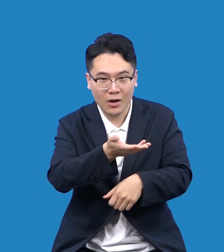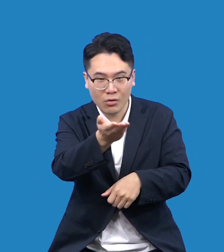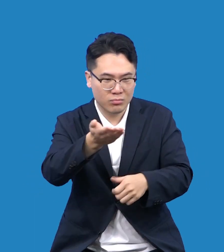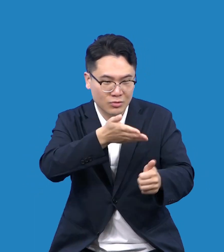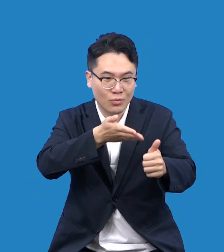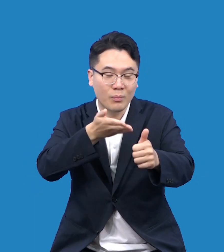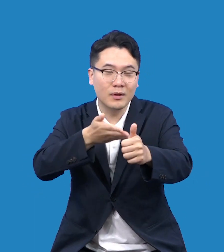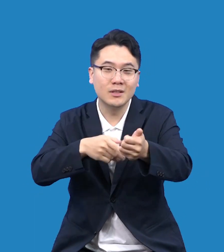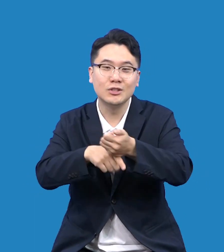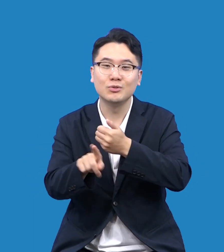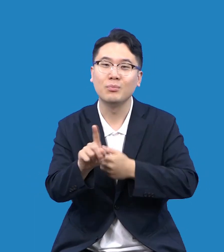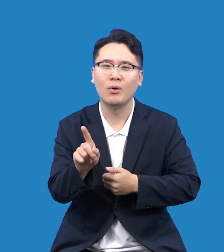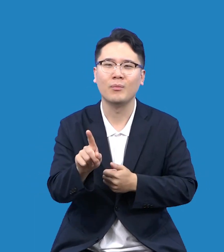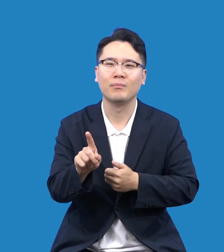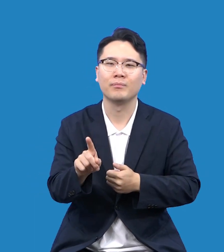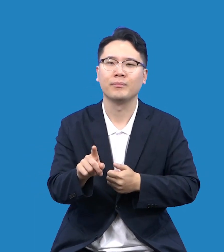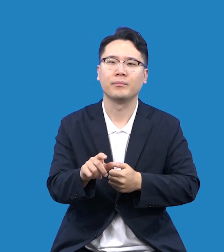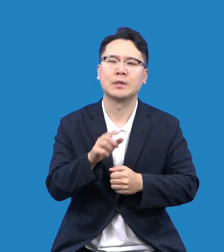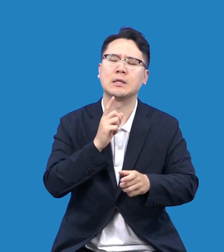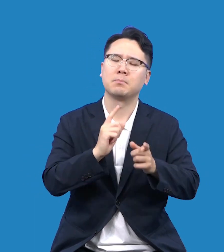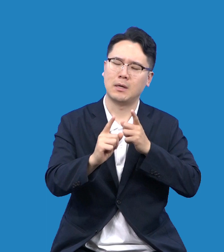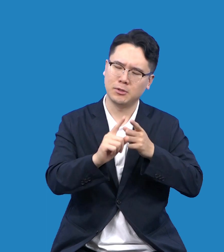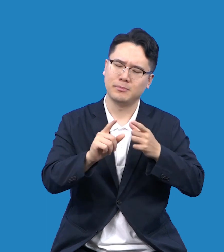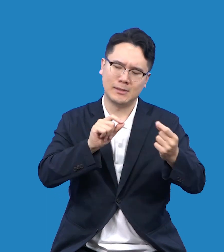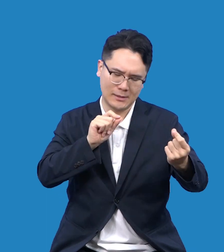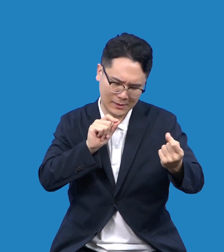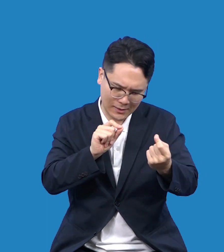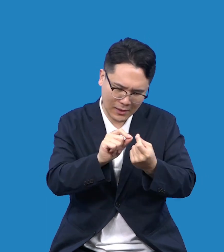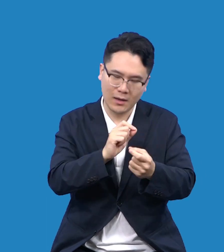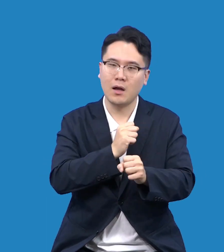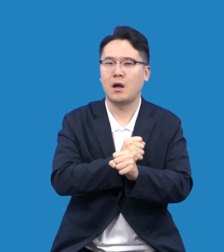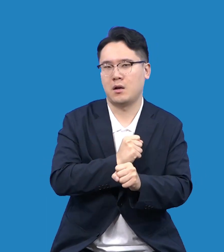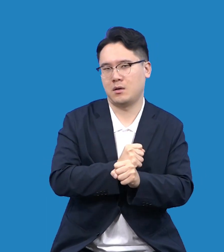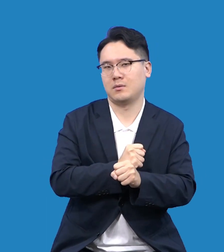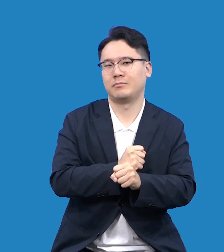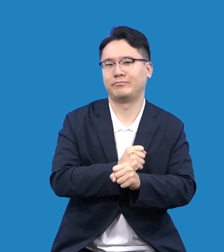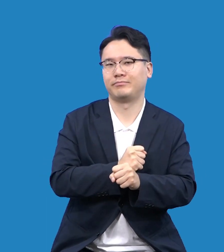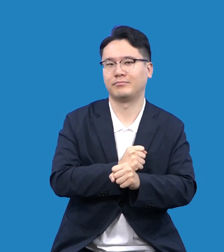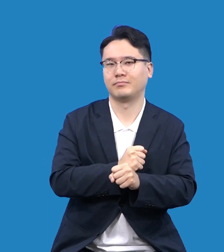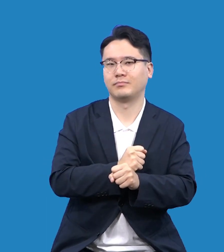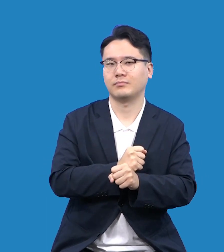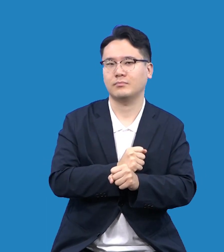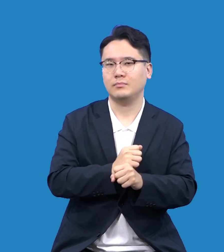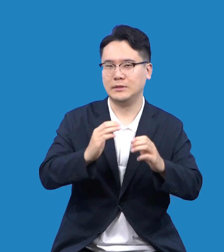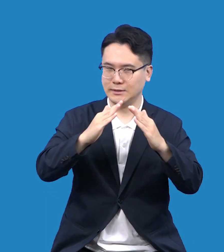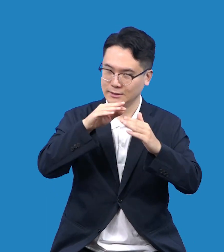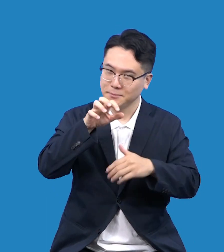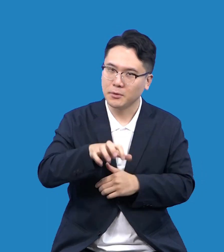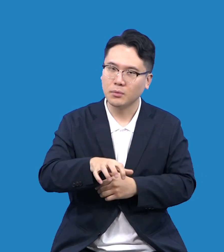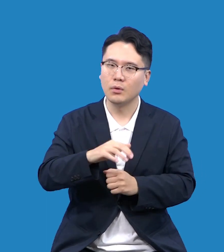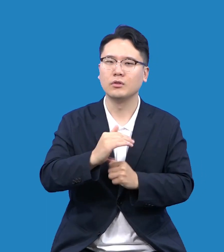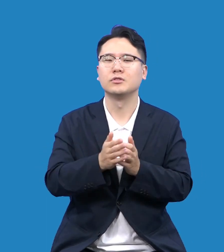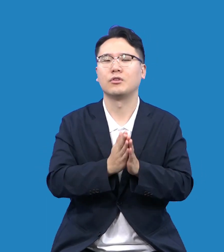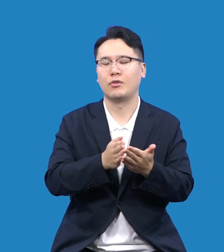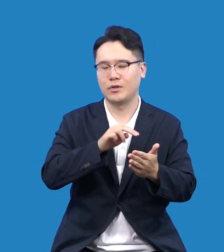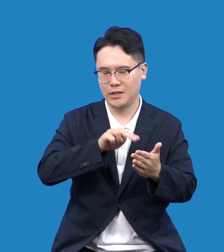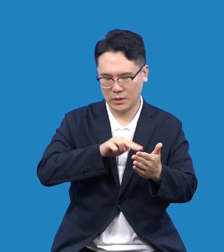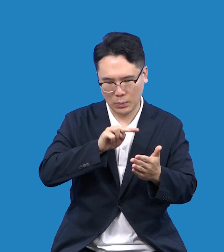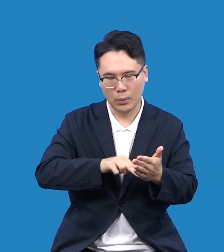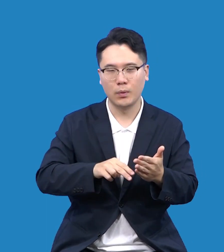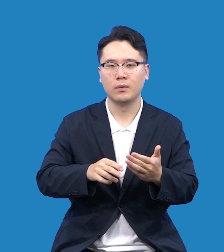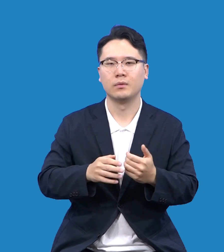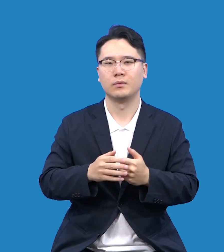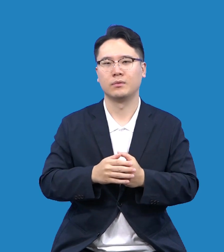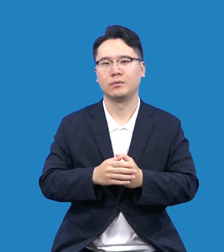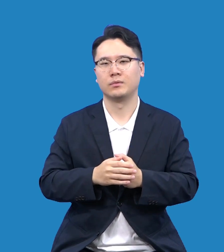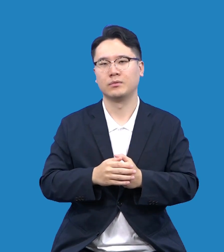권면하시겠습니까? 네, 이 말씀을 가까이 뭘 말해요? 집에서도 성경 읽고